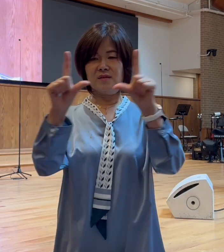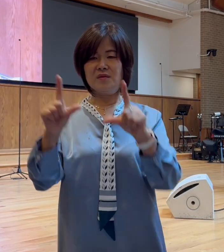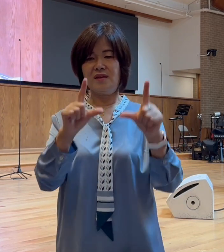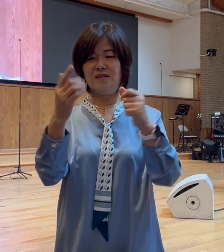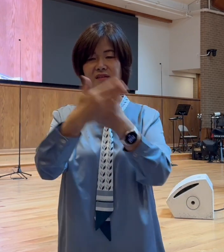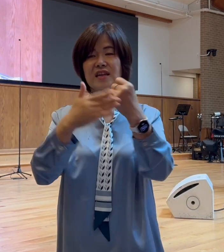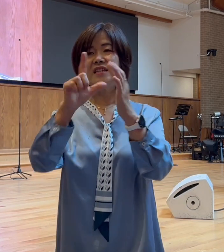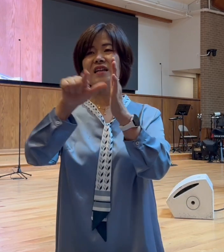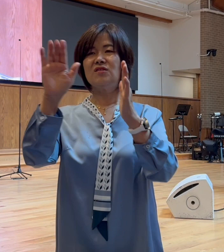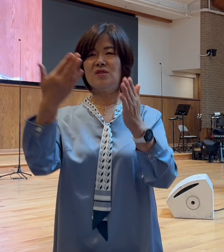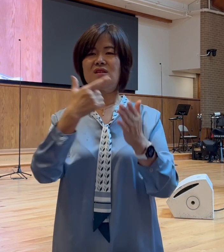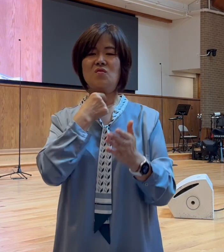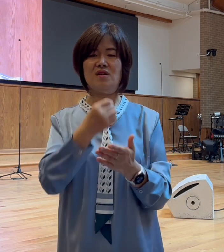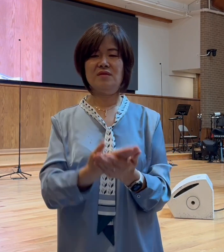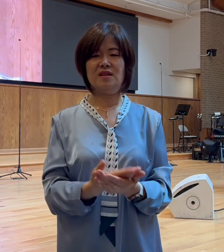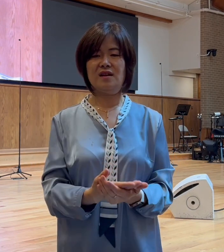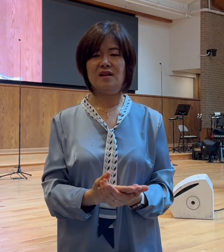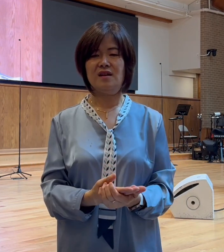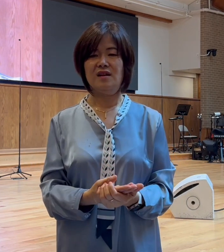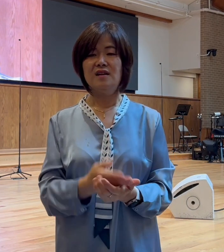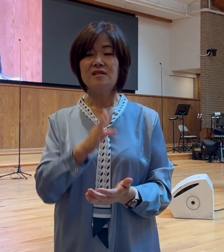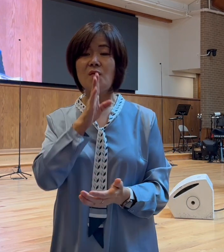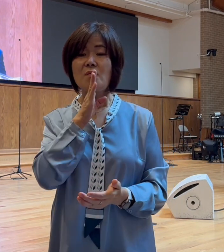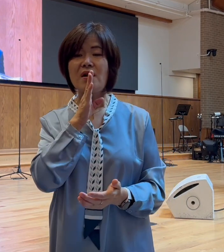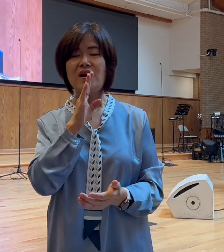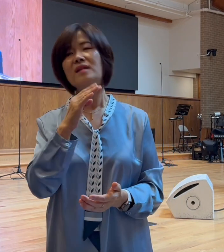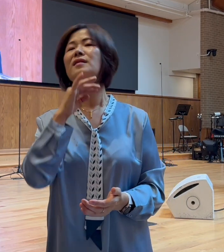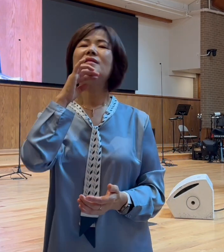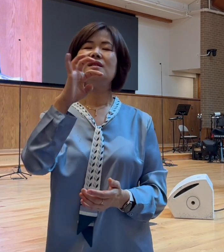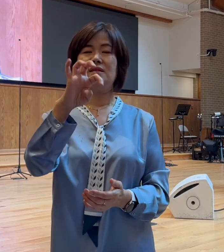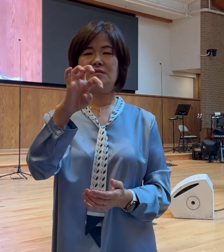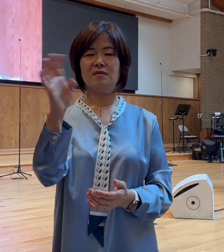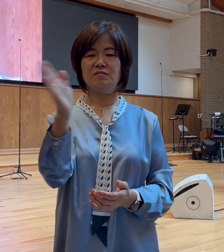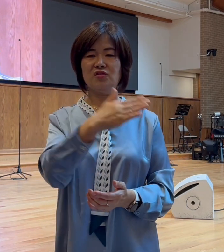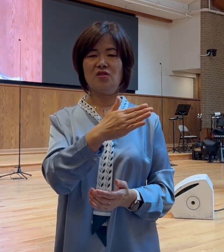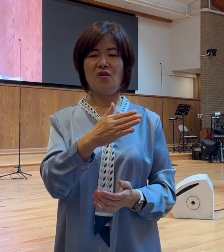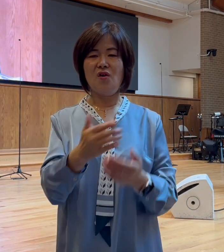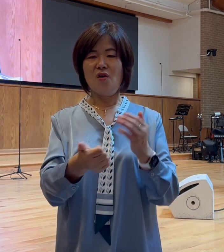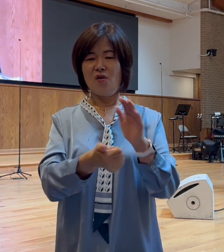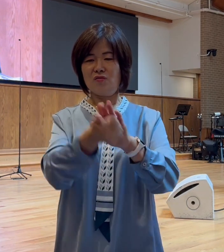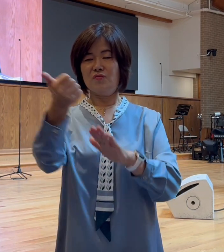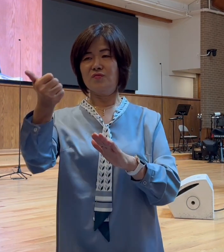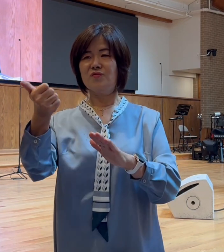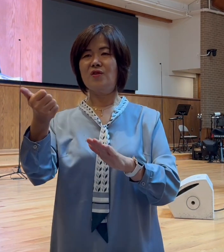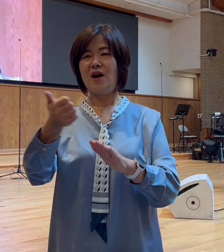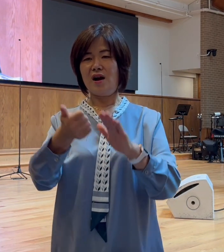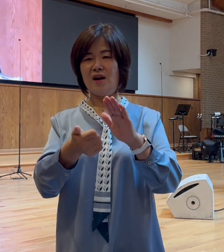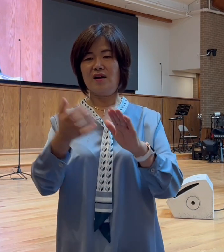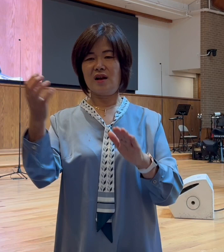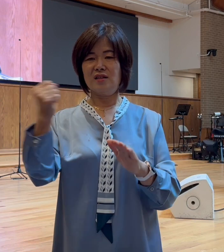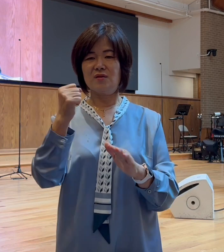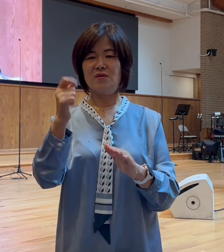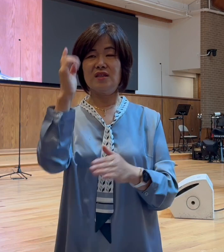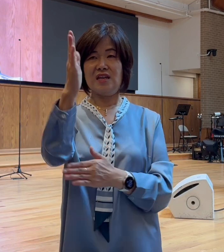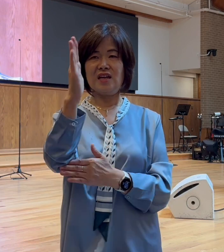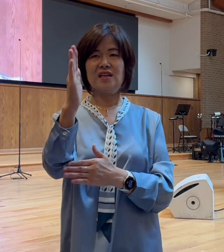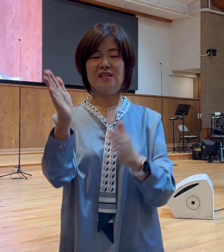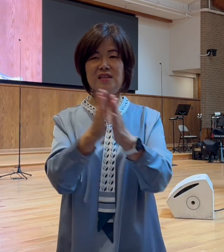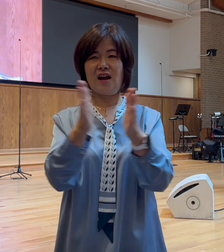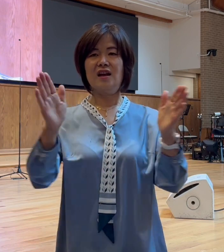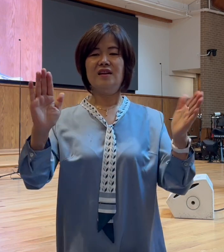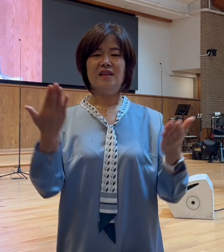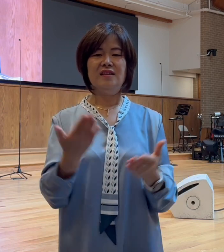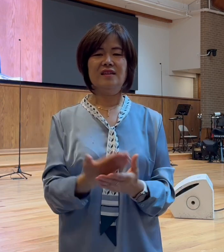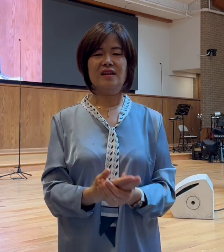되시기를 바랍니다. 사실은 이제 40대 중반부터 이제 꿈과 비전이라고 하는 이제 이야기를 하기 시작을